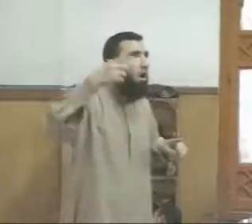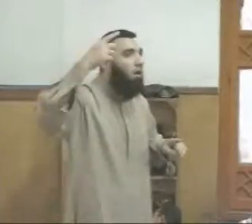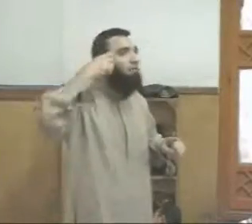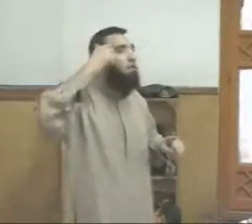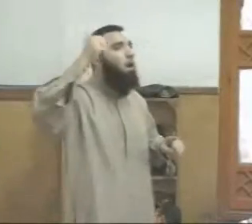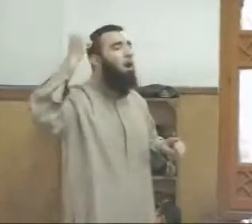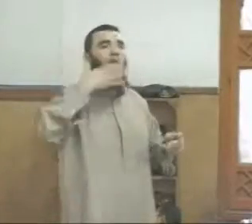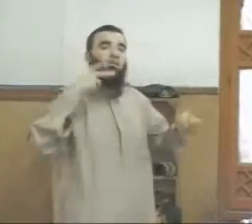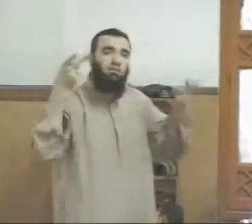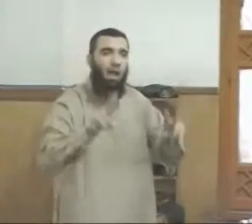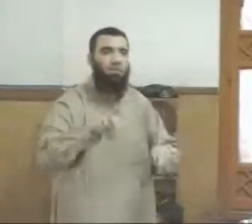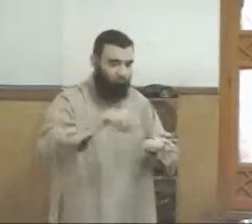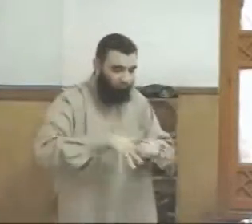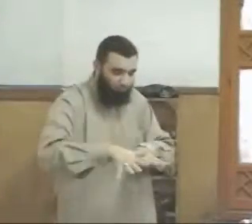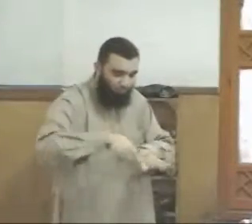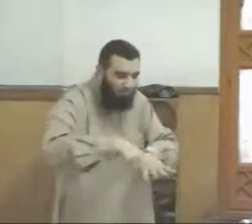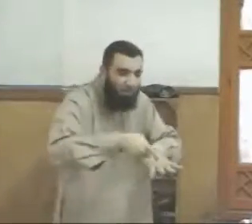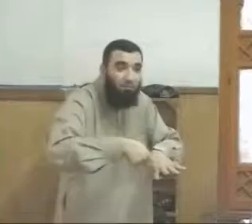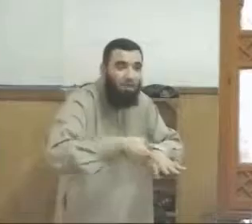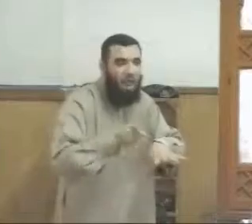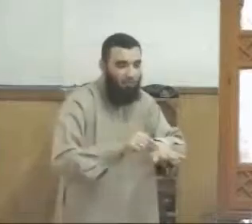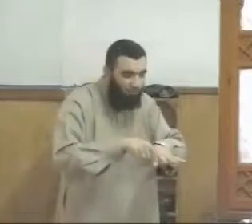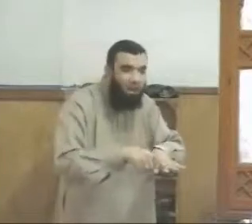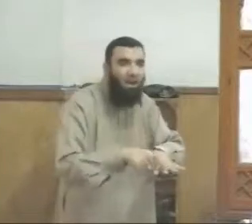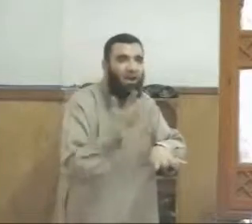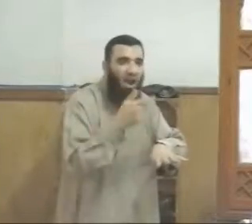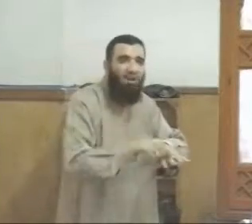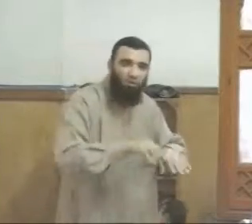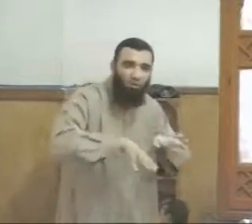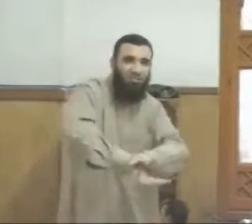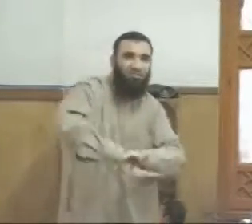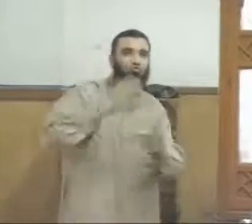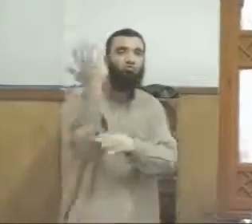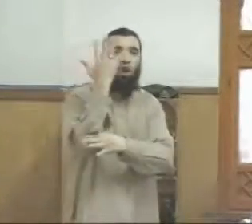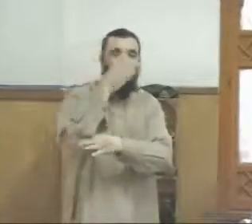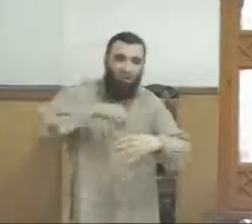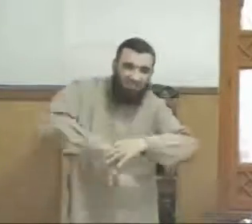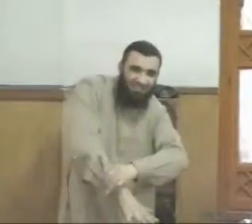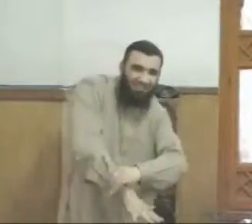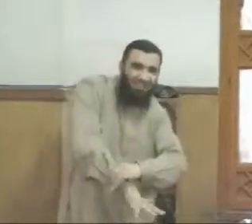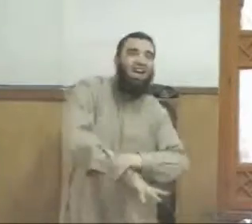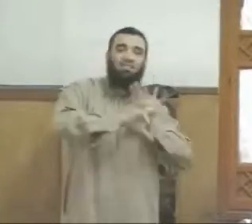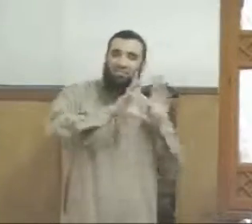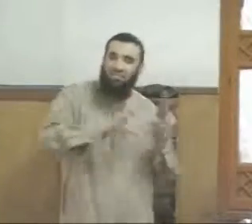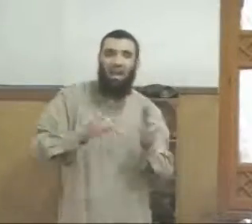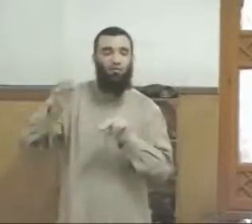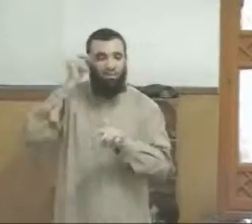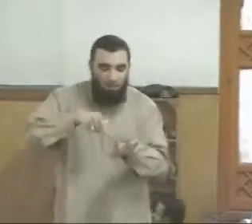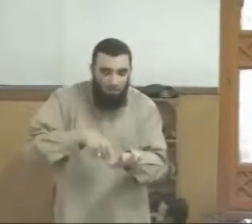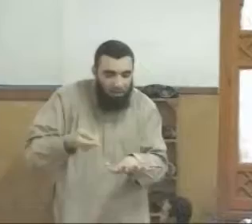كل حين بإذن ربها، والأمت لا ظهرا أبقى ولا